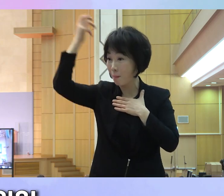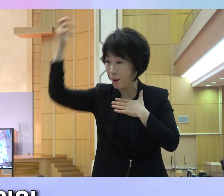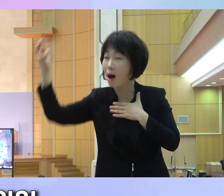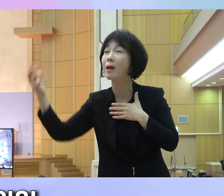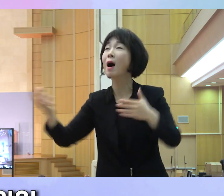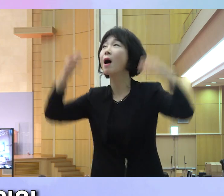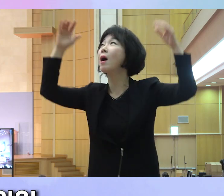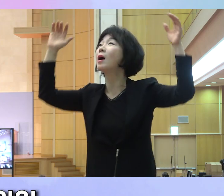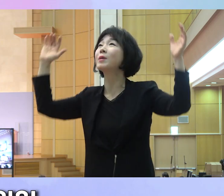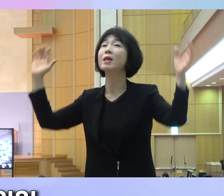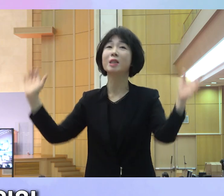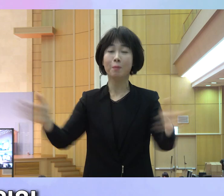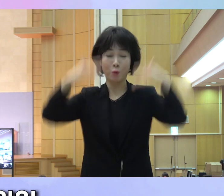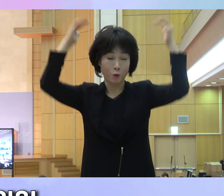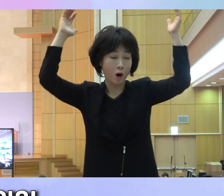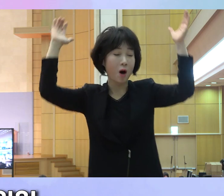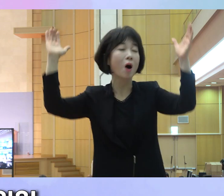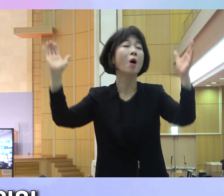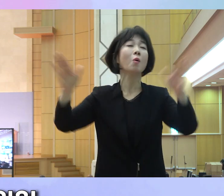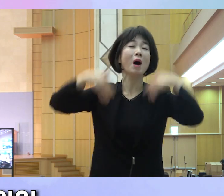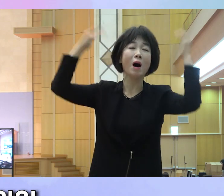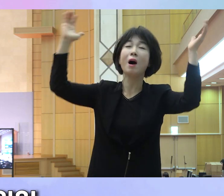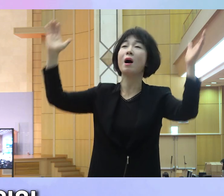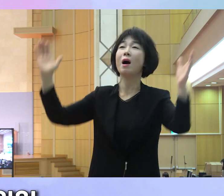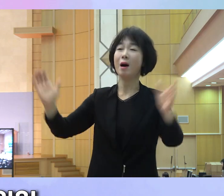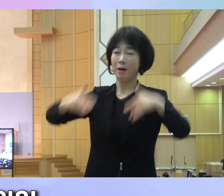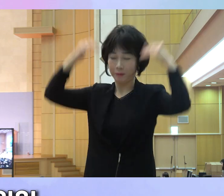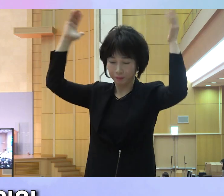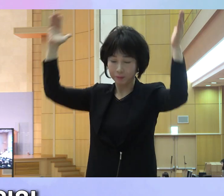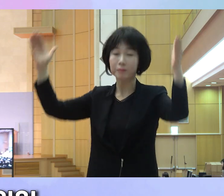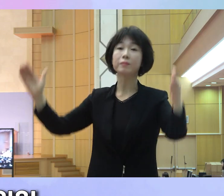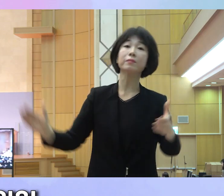성령의 바람 이제 불어와